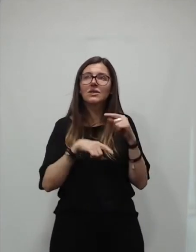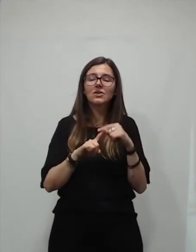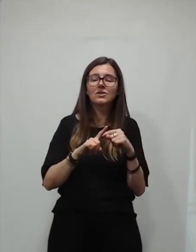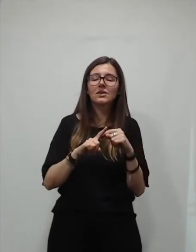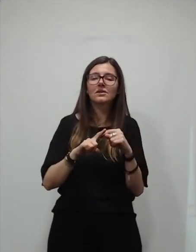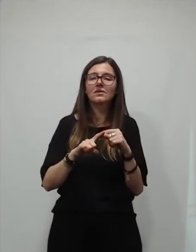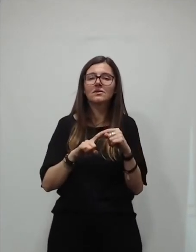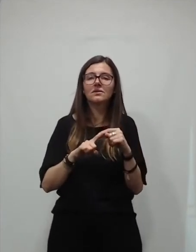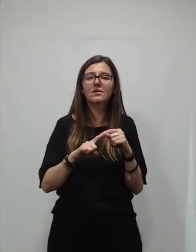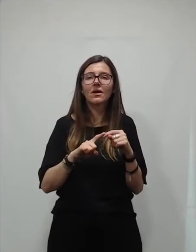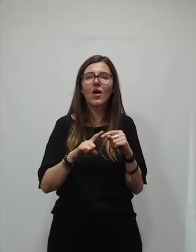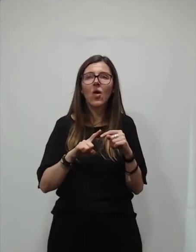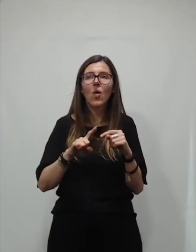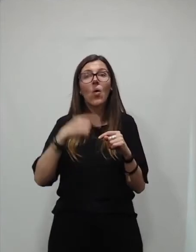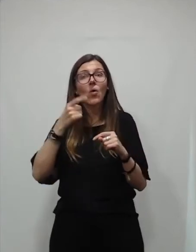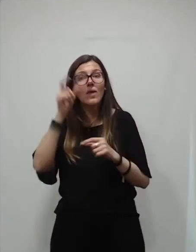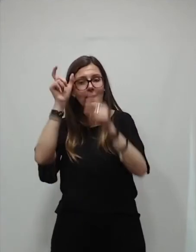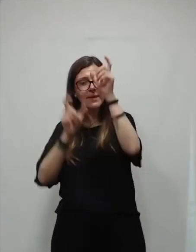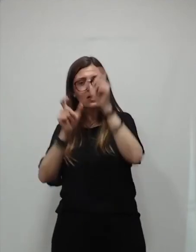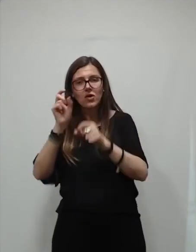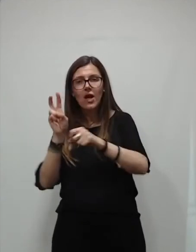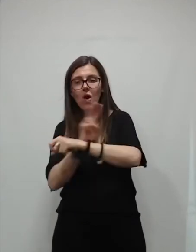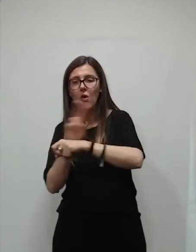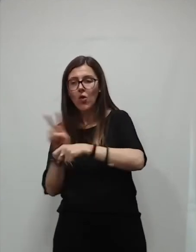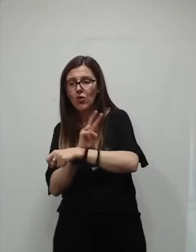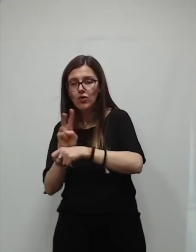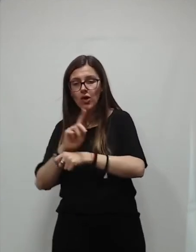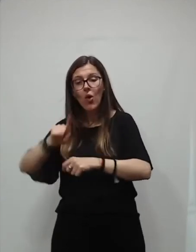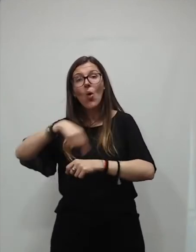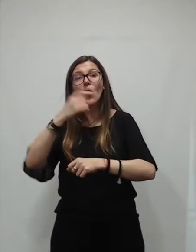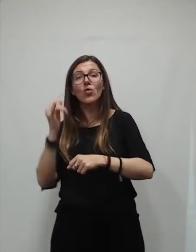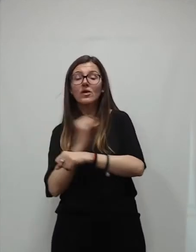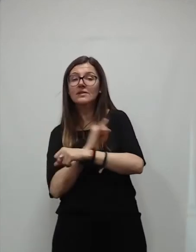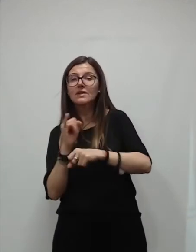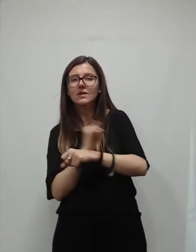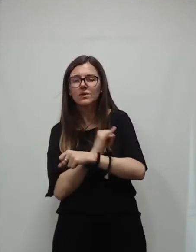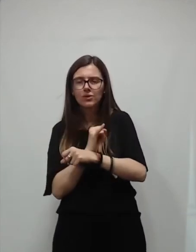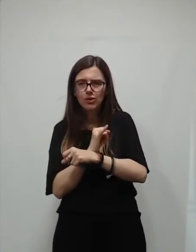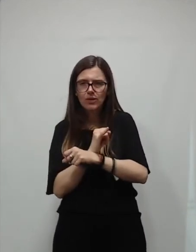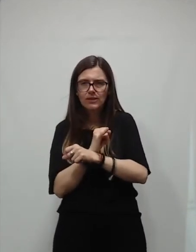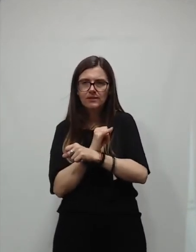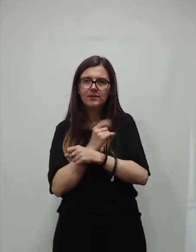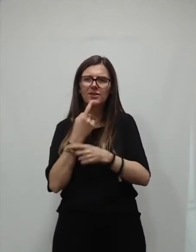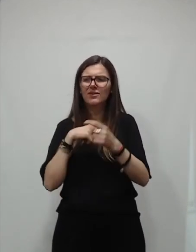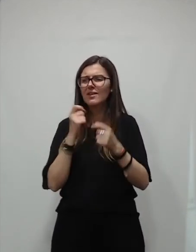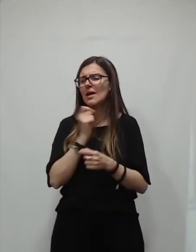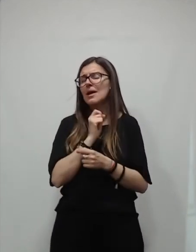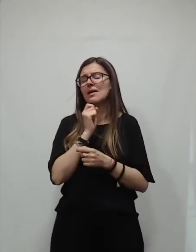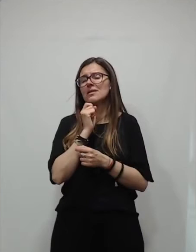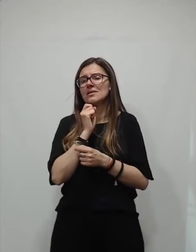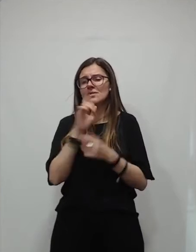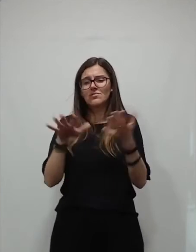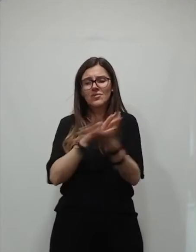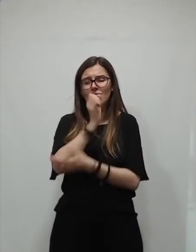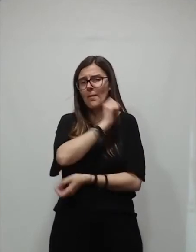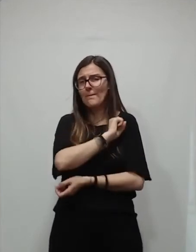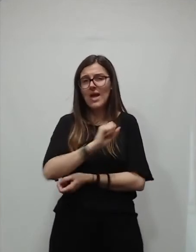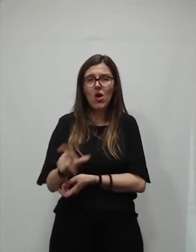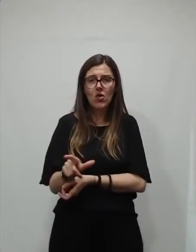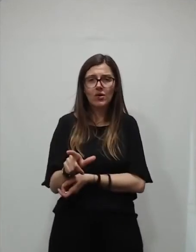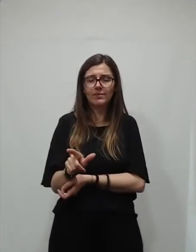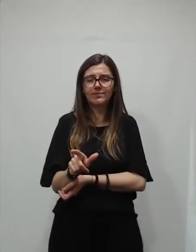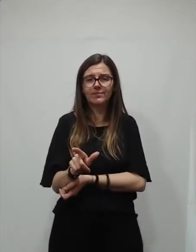persona esté siendo controlada por otro órgano de justicia, que podrían ser, o que tendrían que ser, los juzgados de familia